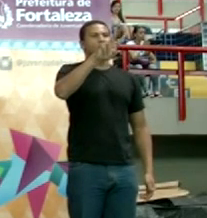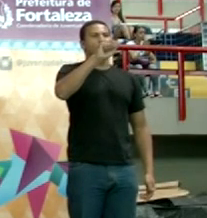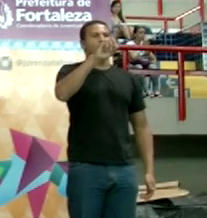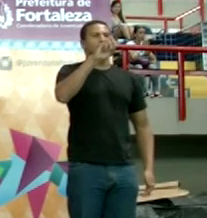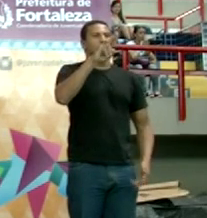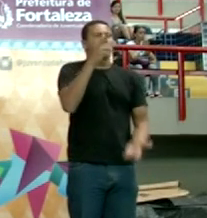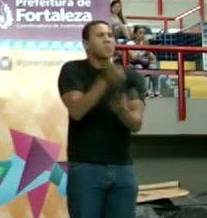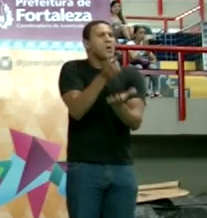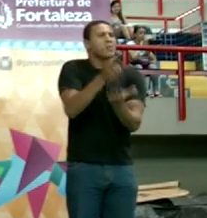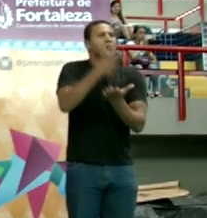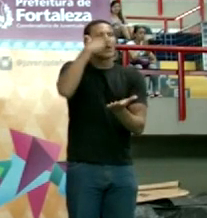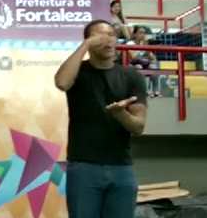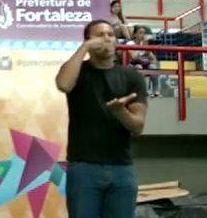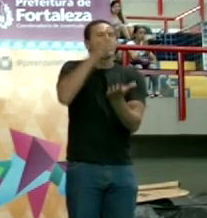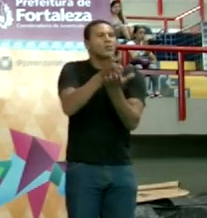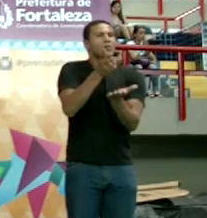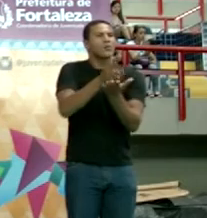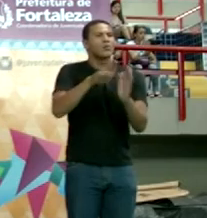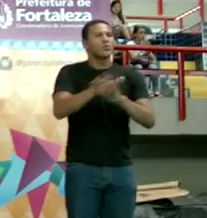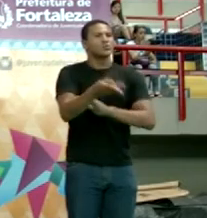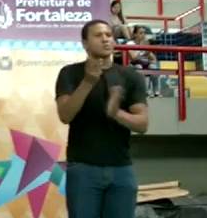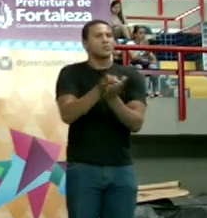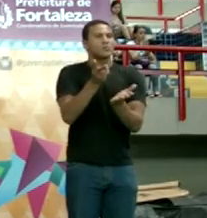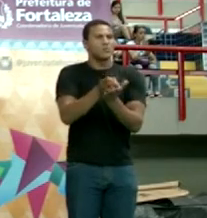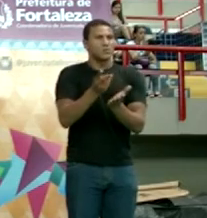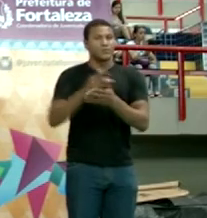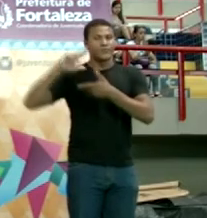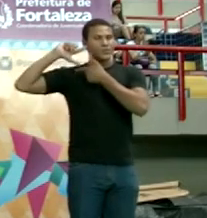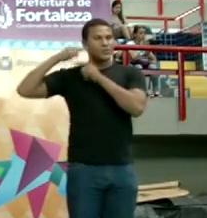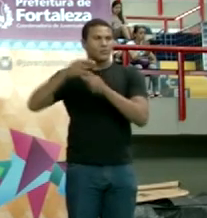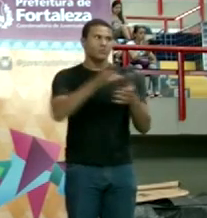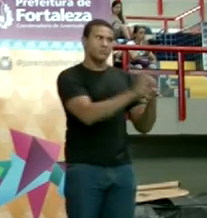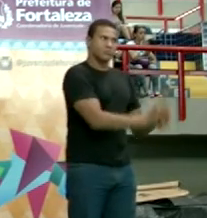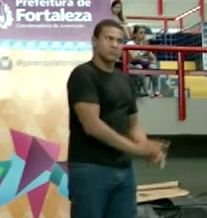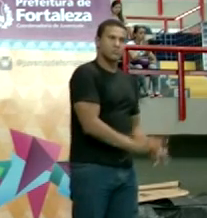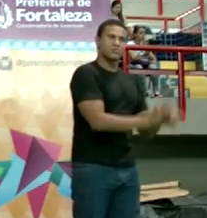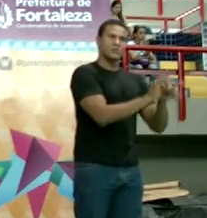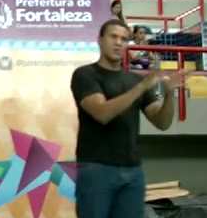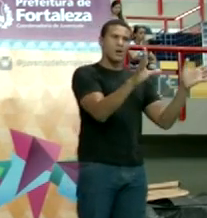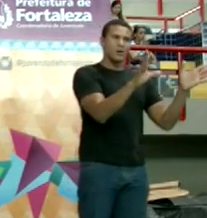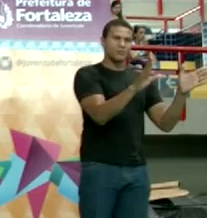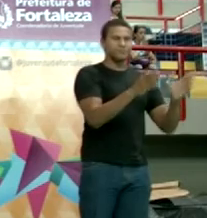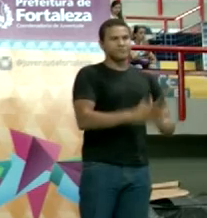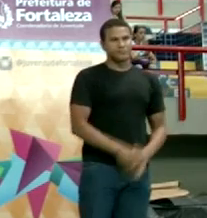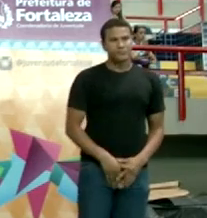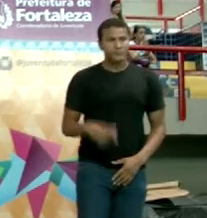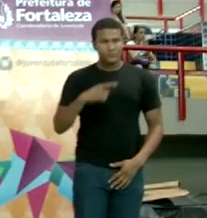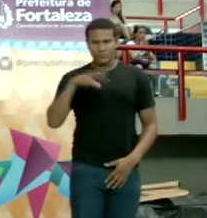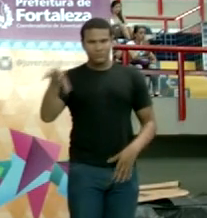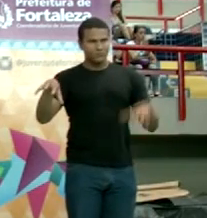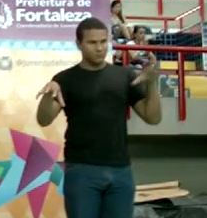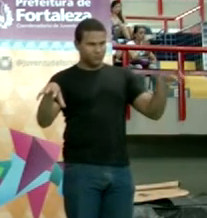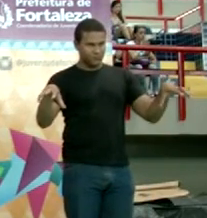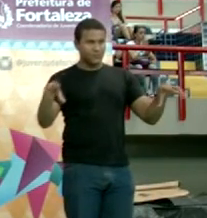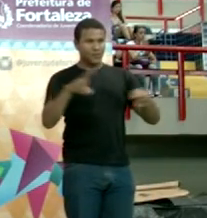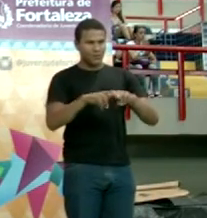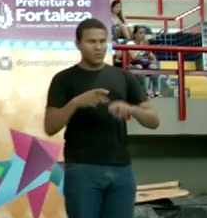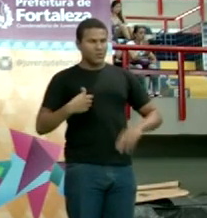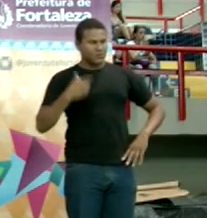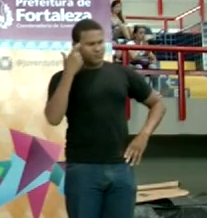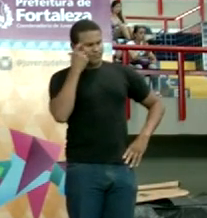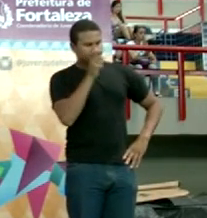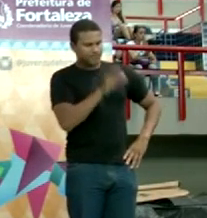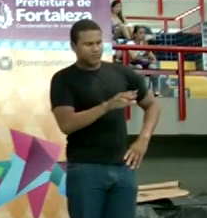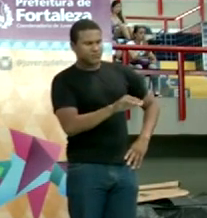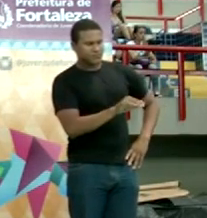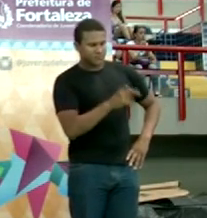maioria das cadeiras de deputados, eu vou chegar para o Andrade e vou dizer assim: Andrade, monte um ministério com o pessoal do Partido Conservador.